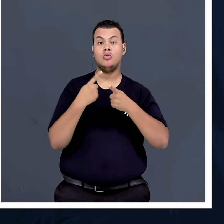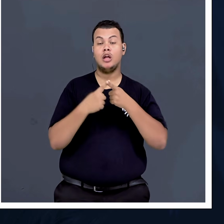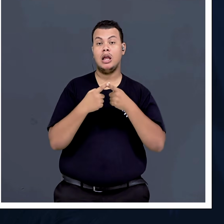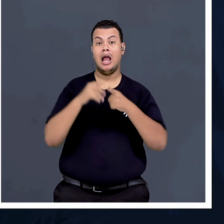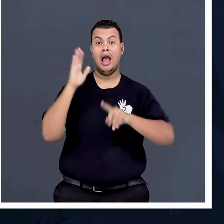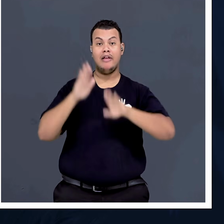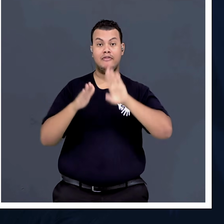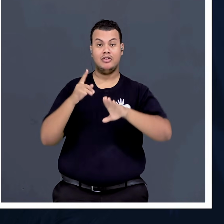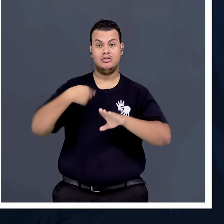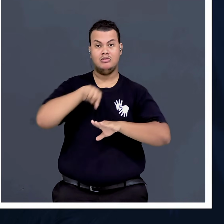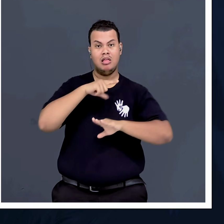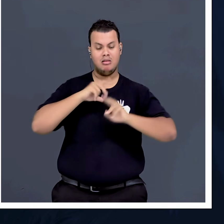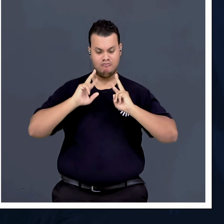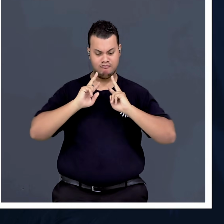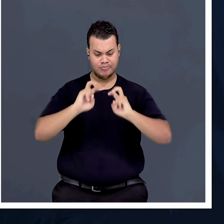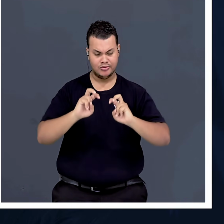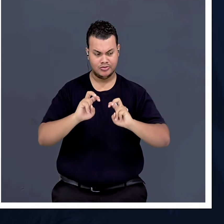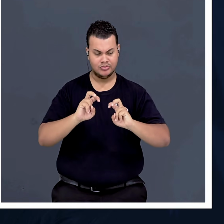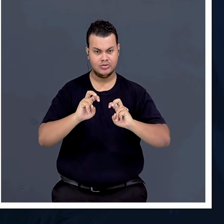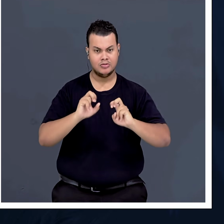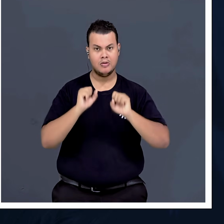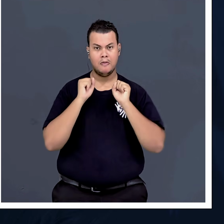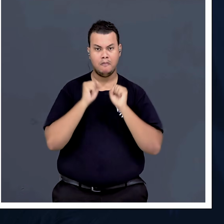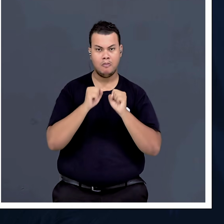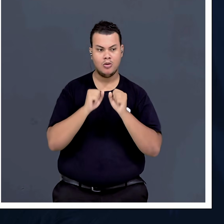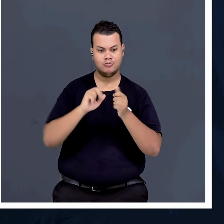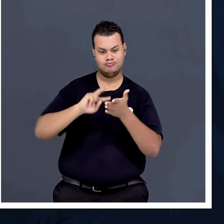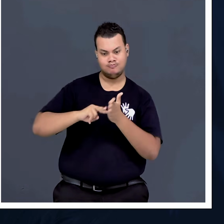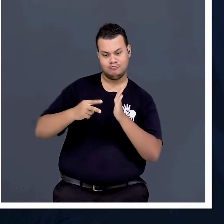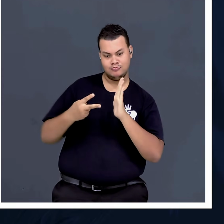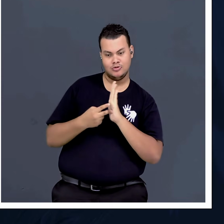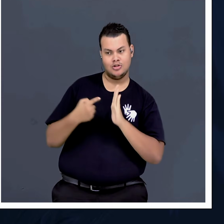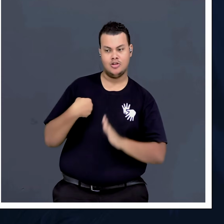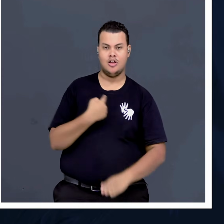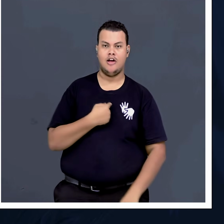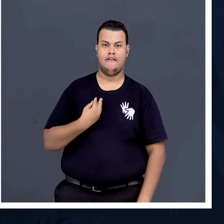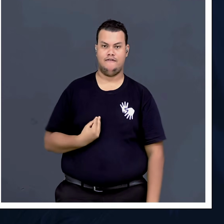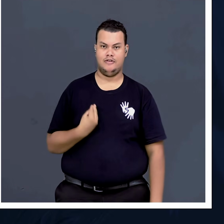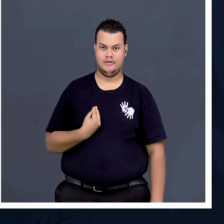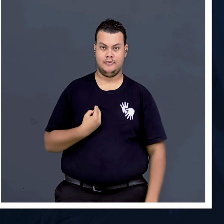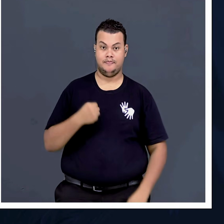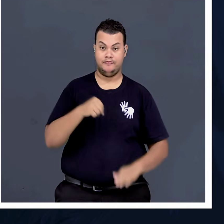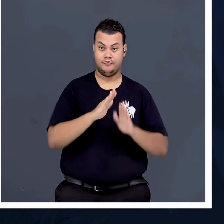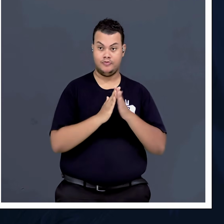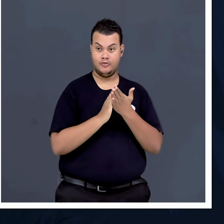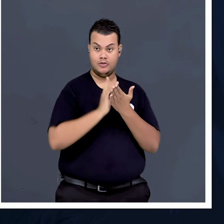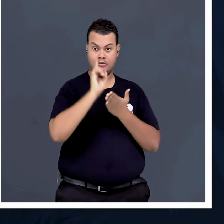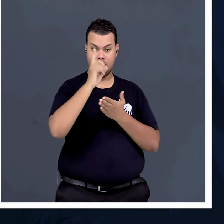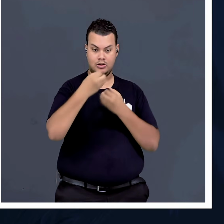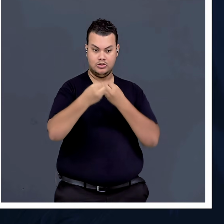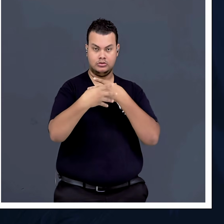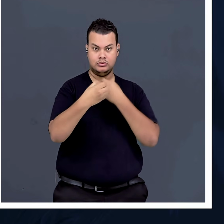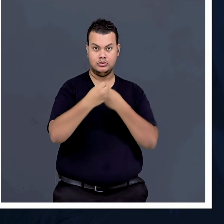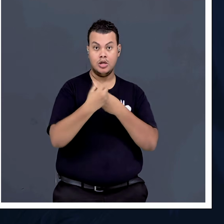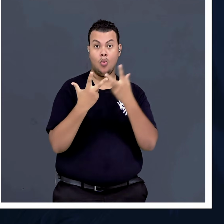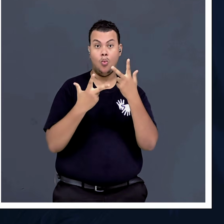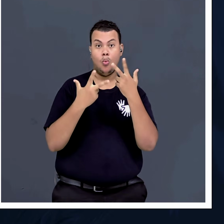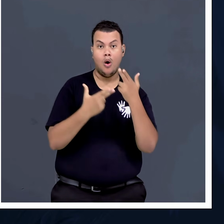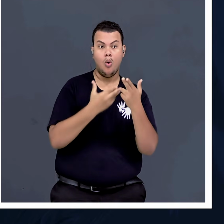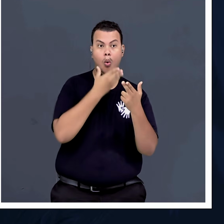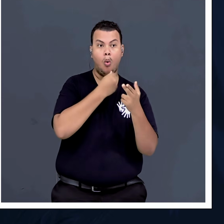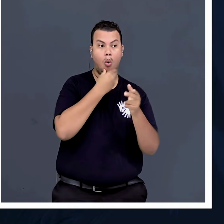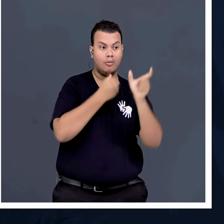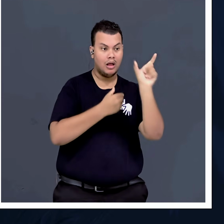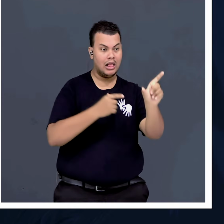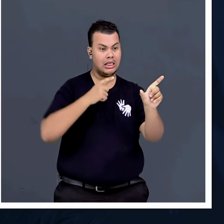como nós nos vemos define a forma que nós vivemos. A palavra do Senhor nos ensina que assim como o homem